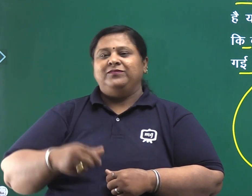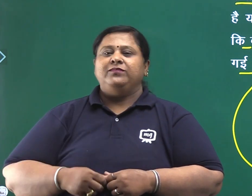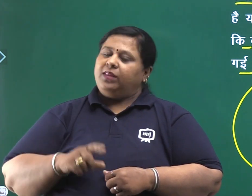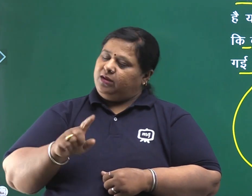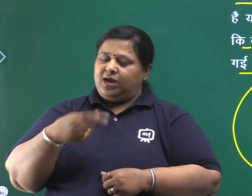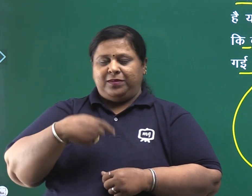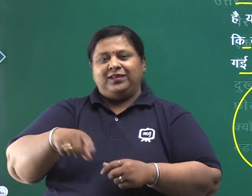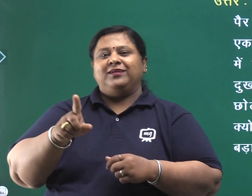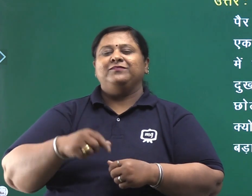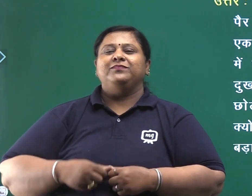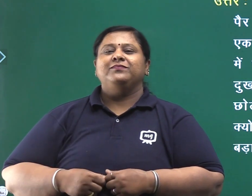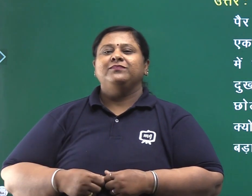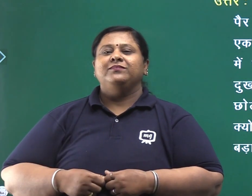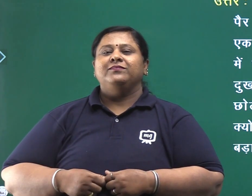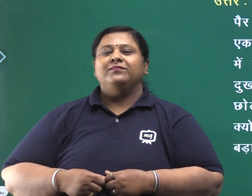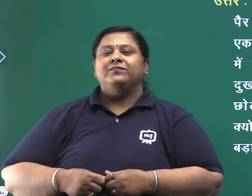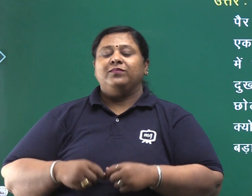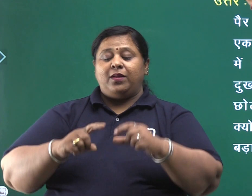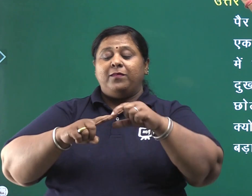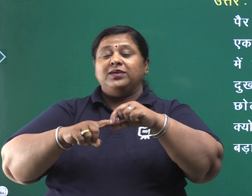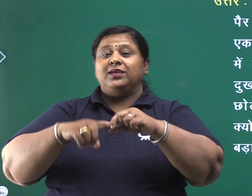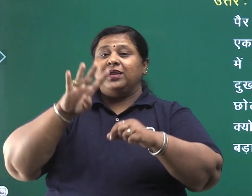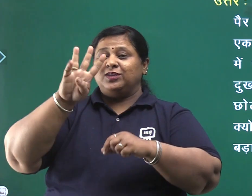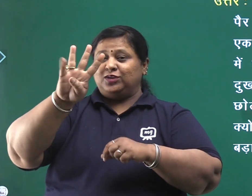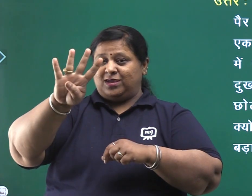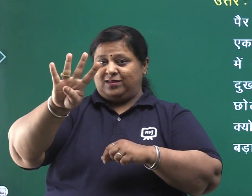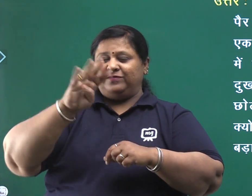आगे बढ़ते हैं। प्रश्न संख्या 4।